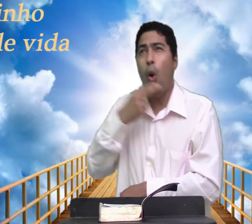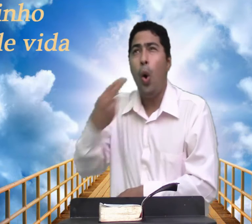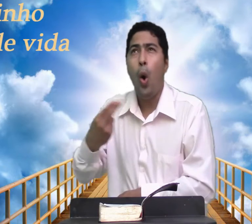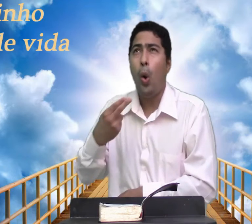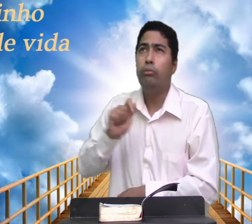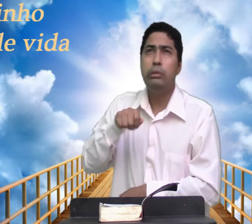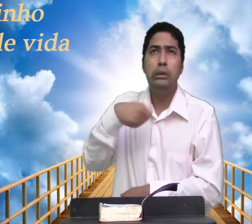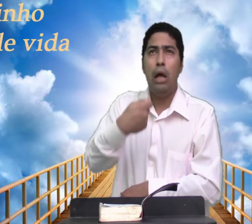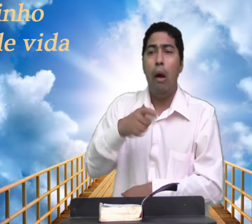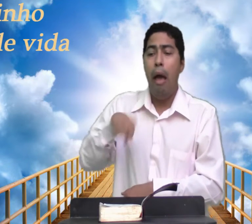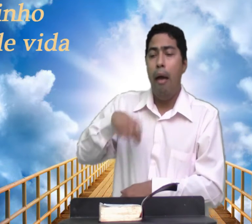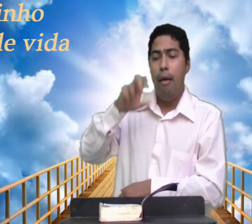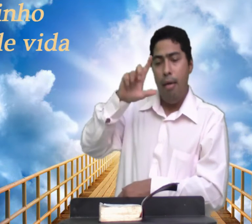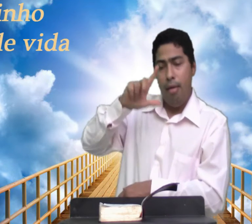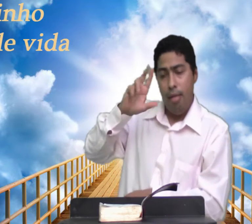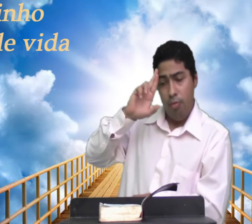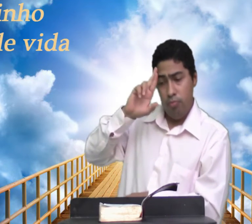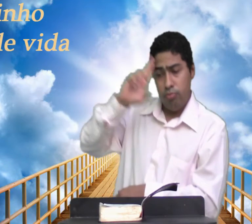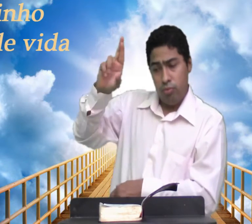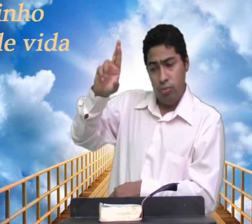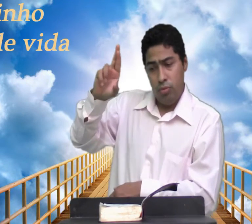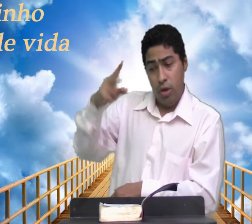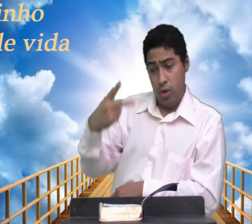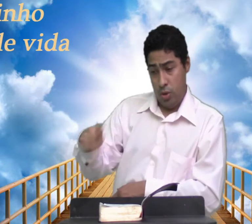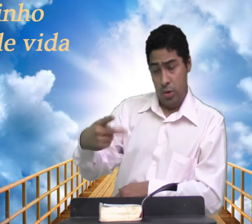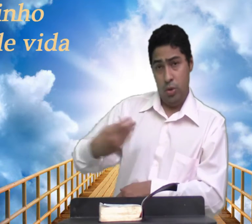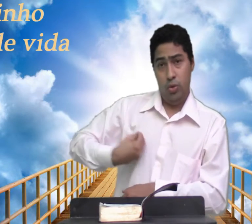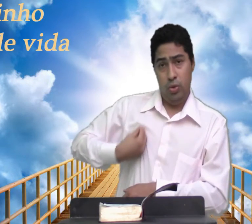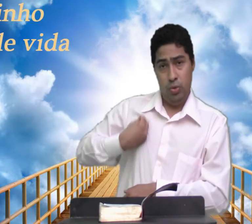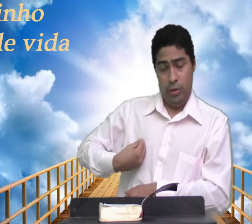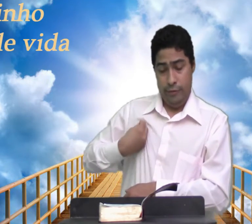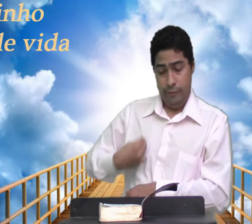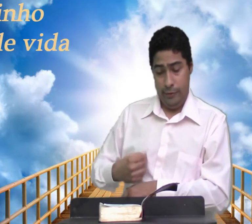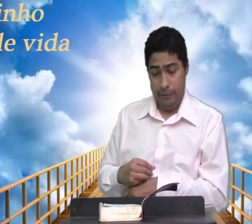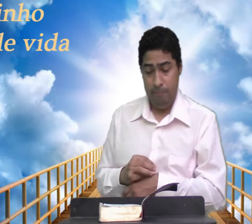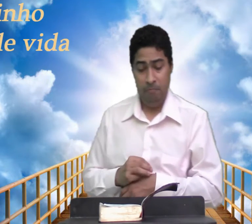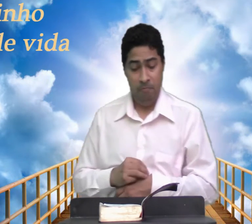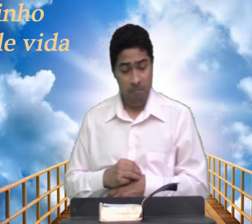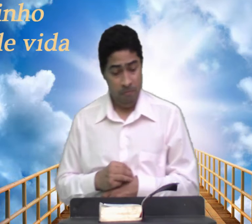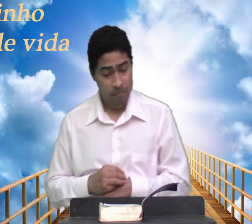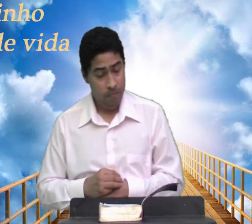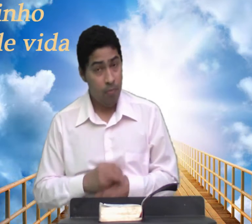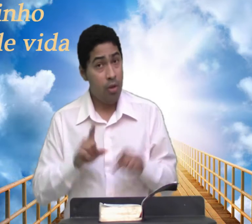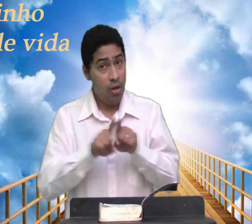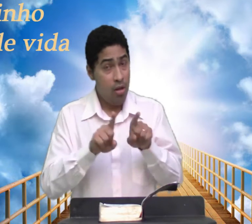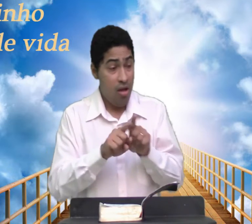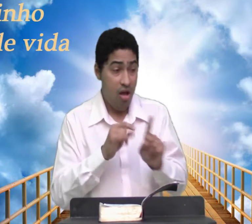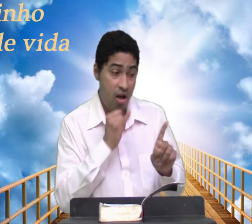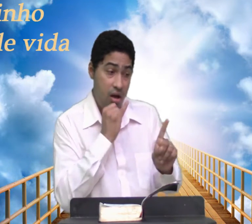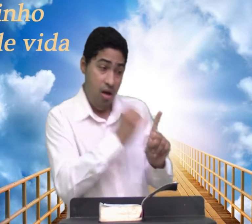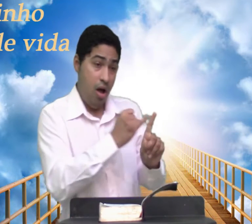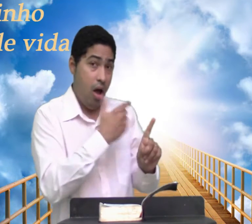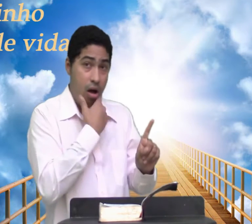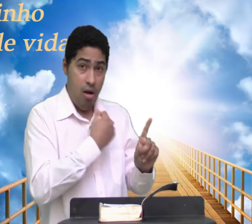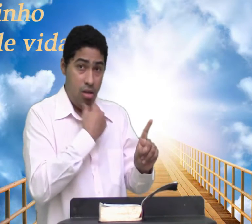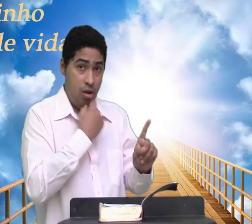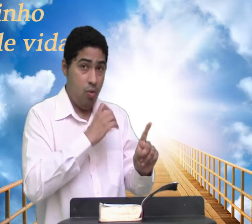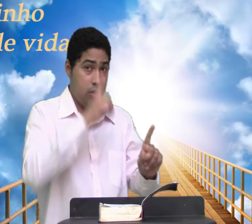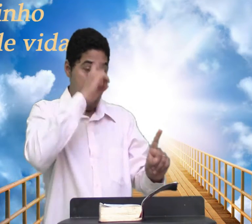governará ela. Ele dominará ela. E ao homem, Deus também lança castigo.